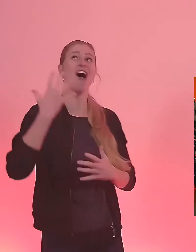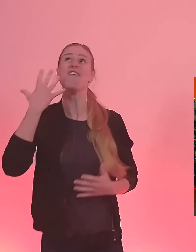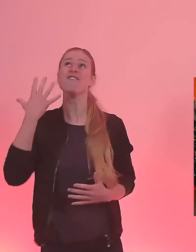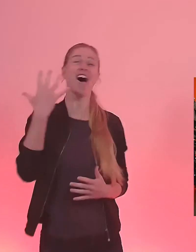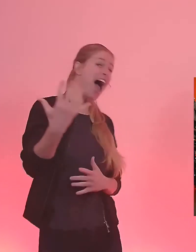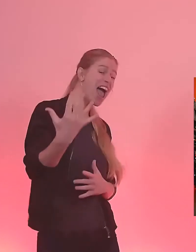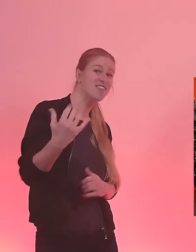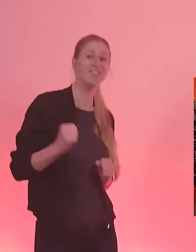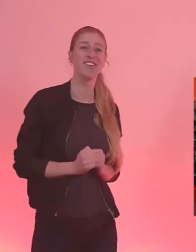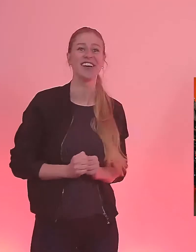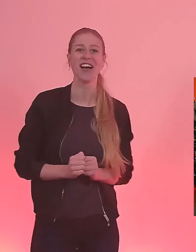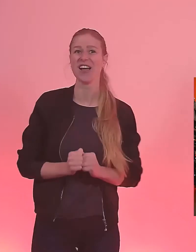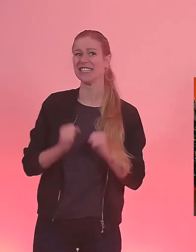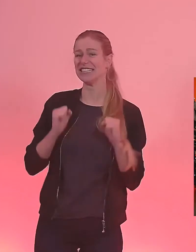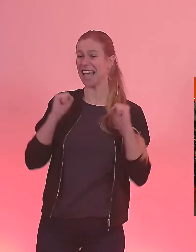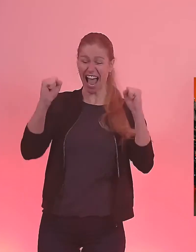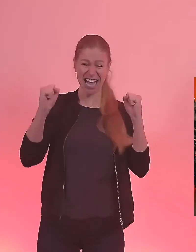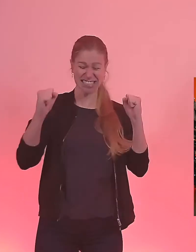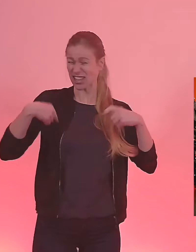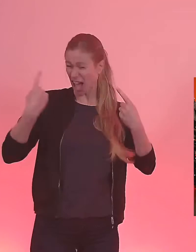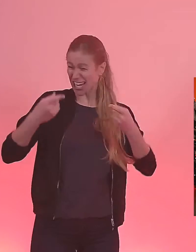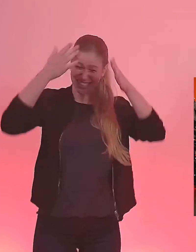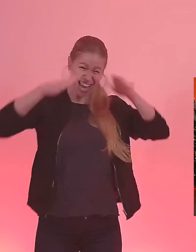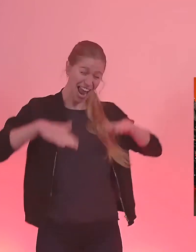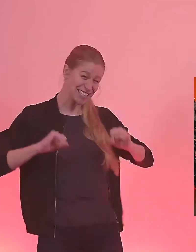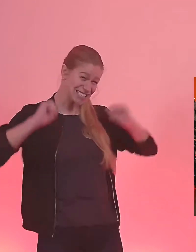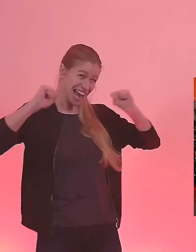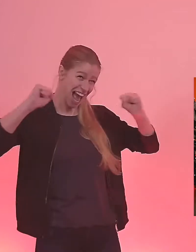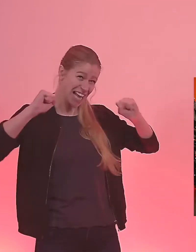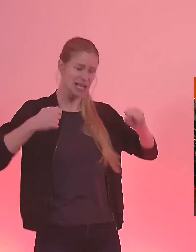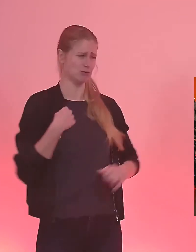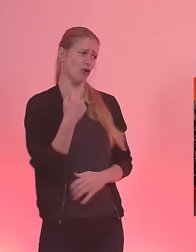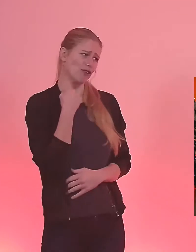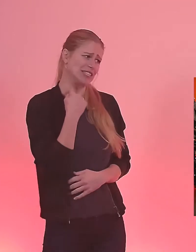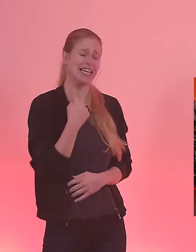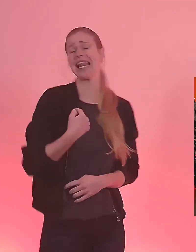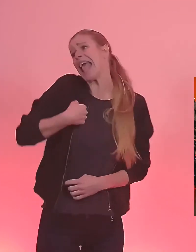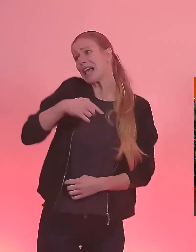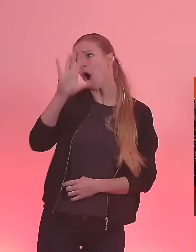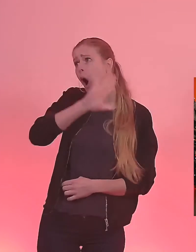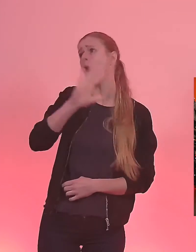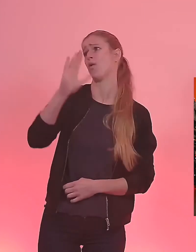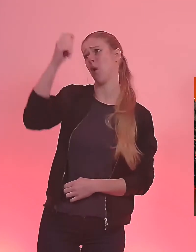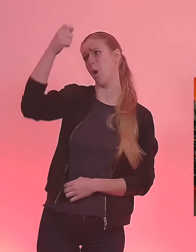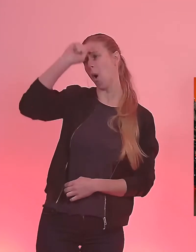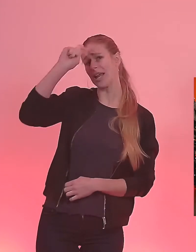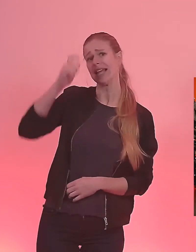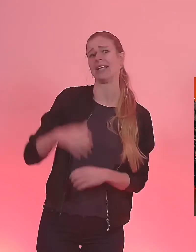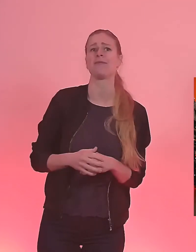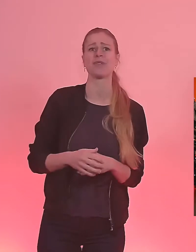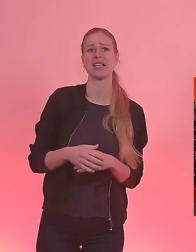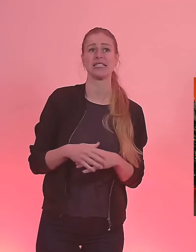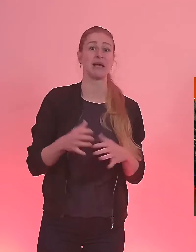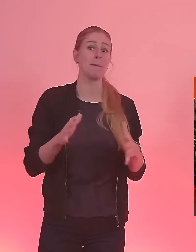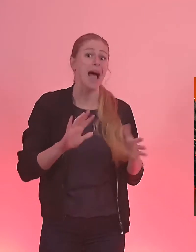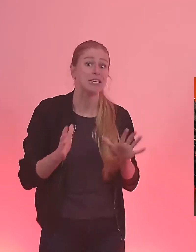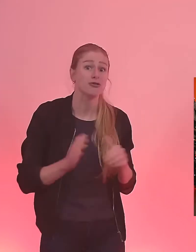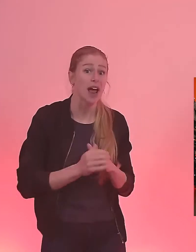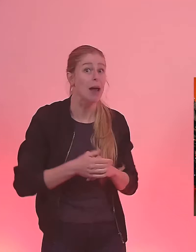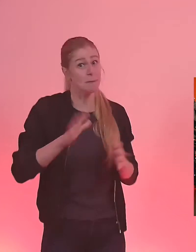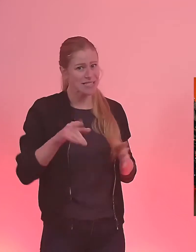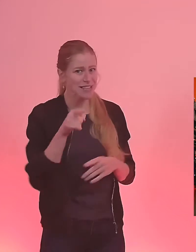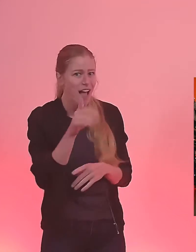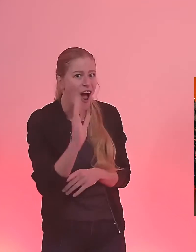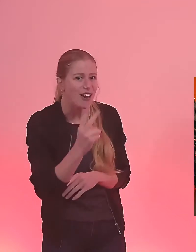1, 2, 3, 4, 5. Oh, yes. Dan is het kerst. Yippie, yippie, yes. Ik heb er zoveel zin in. Ik ook, Olly. Het is bijna zover. Hé, hey, misschien heb je het al gezien,